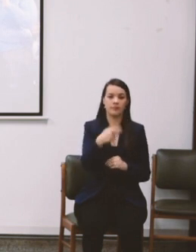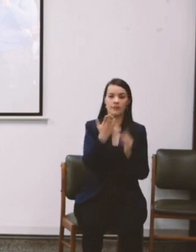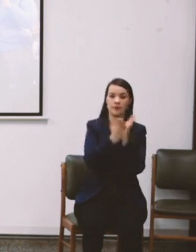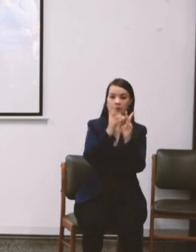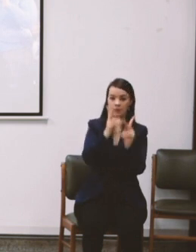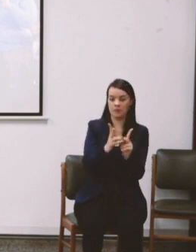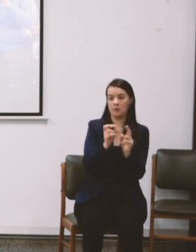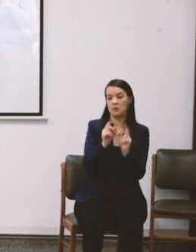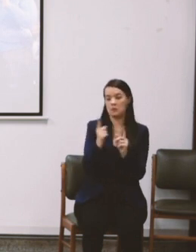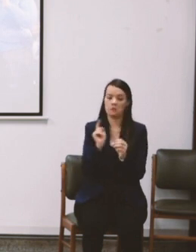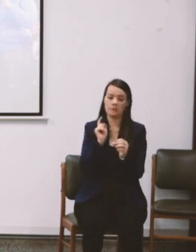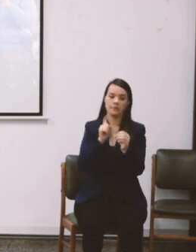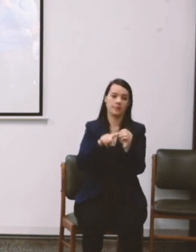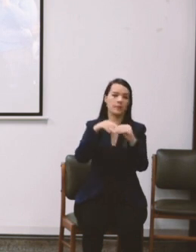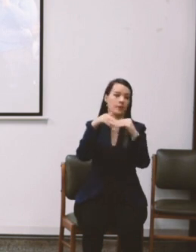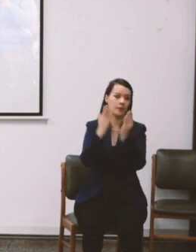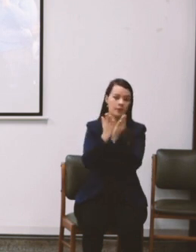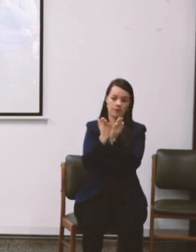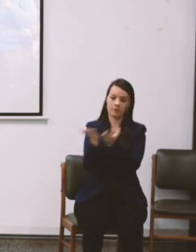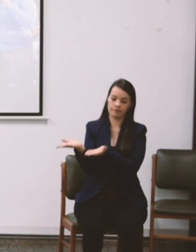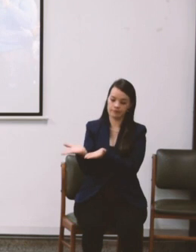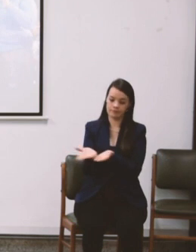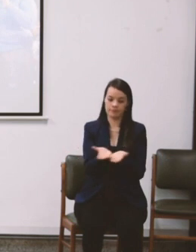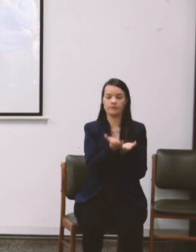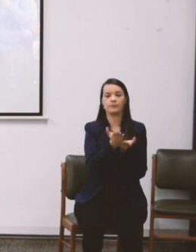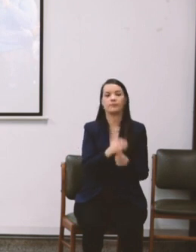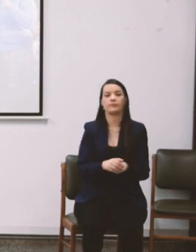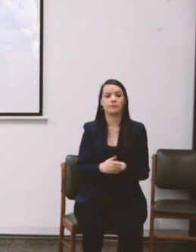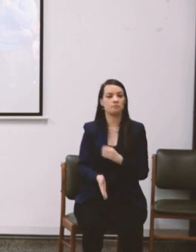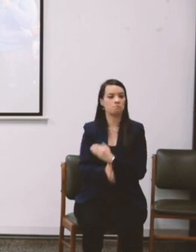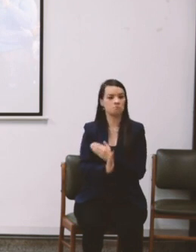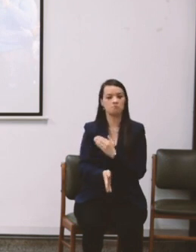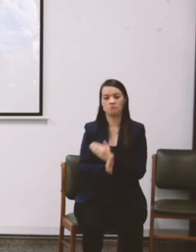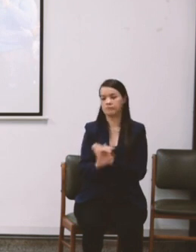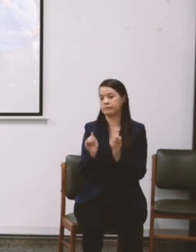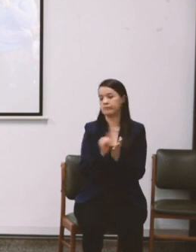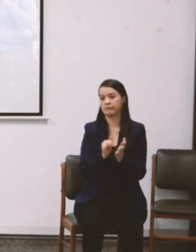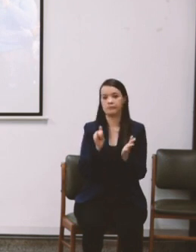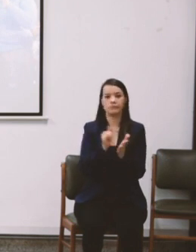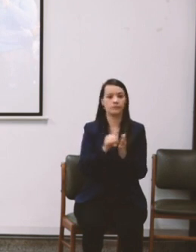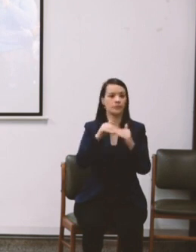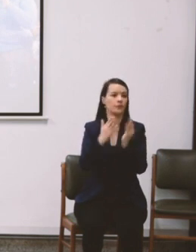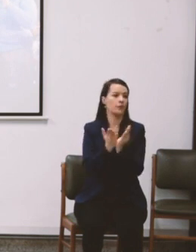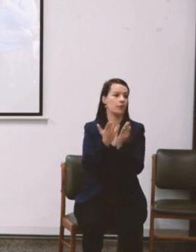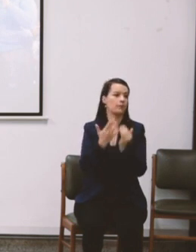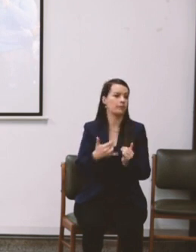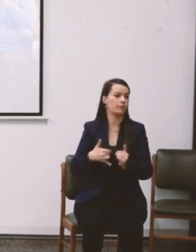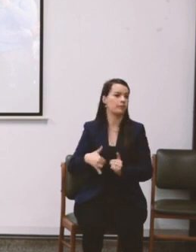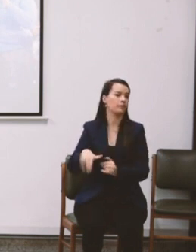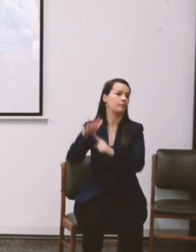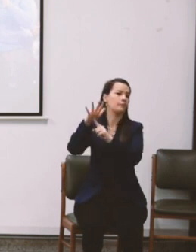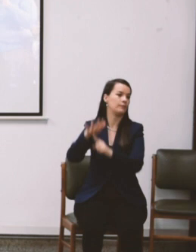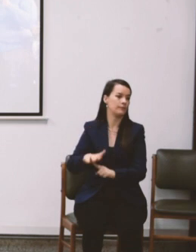los estudiantes llegan, ingresan a las instituciones educativas, pero siguen las mismas dinámicas de exclusión dentro de los establecimientos,